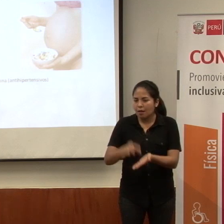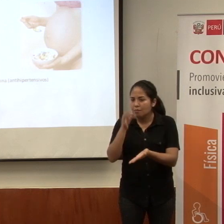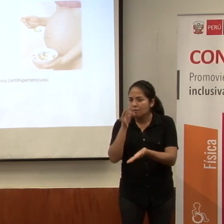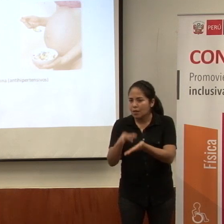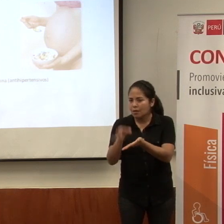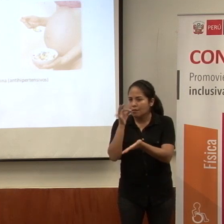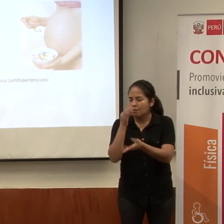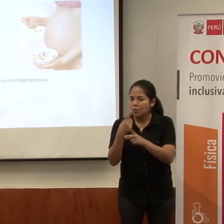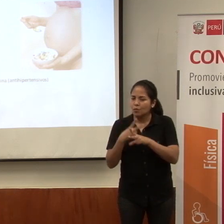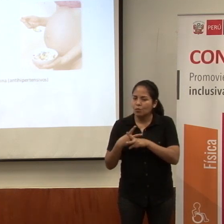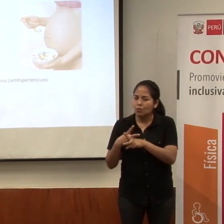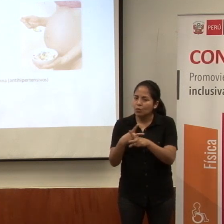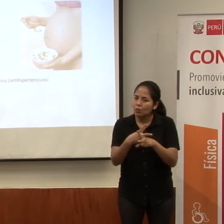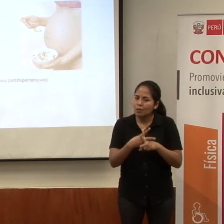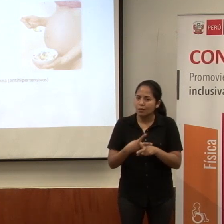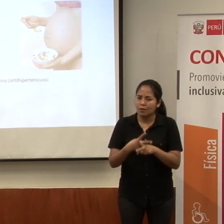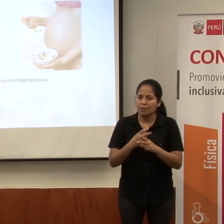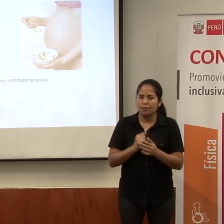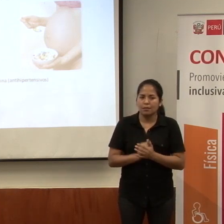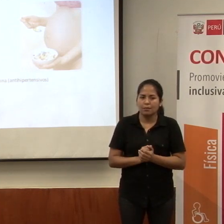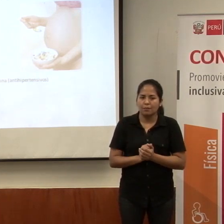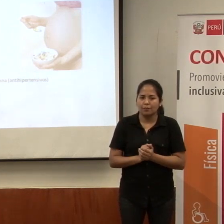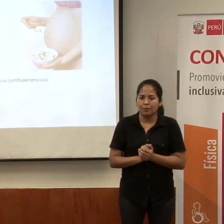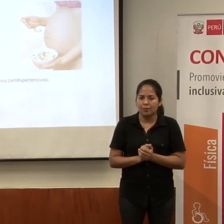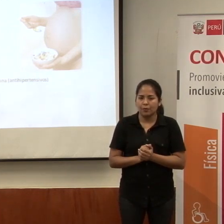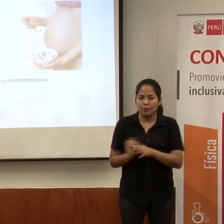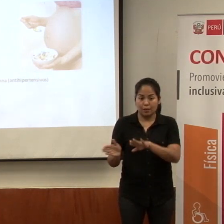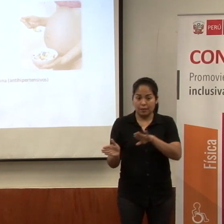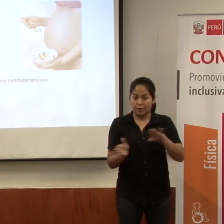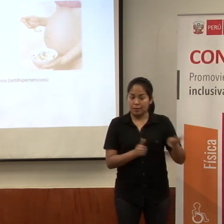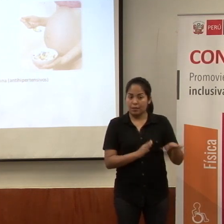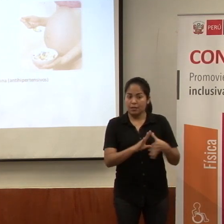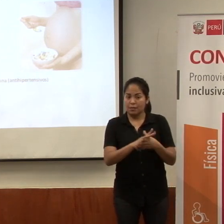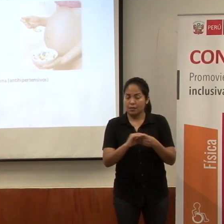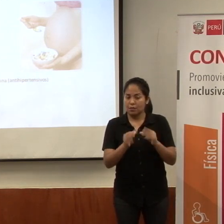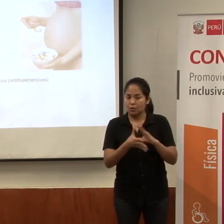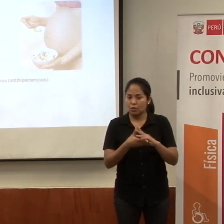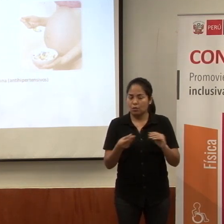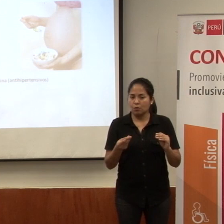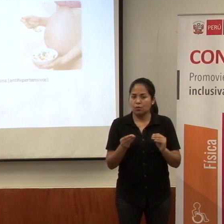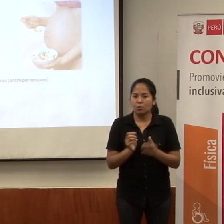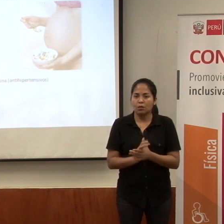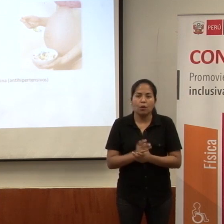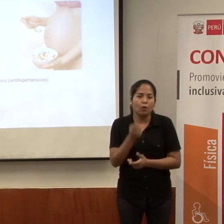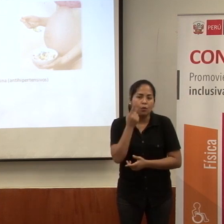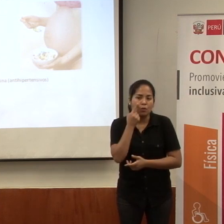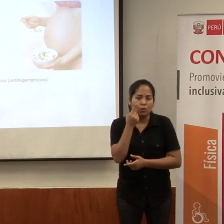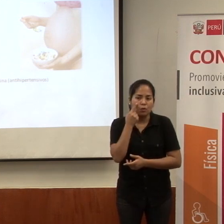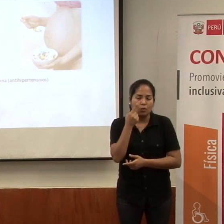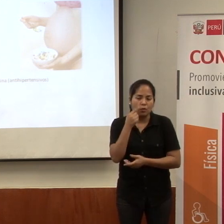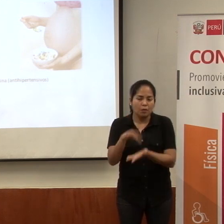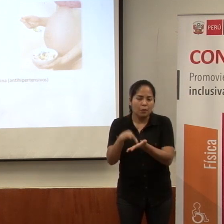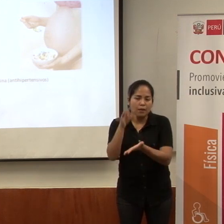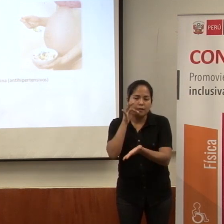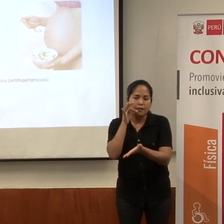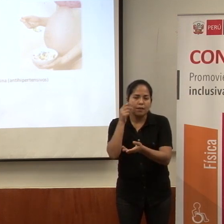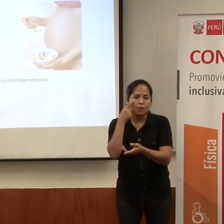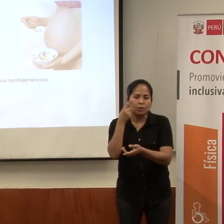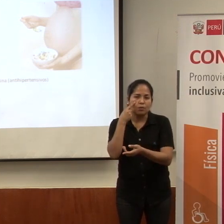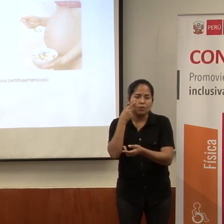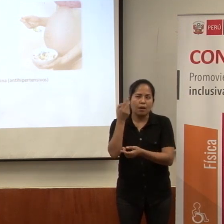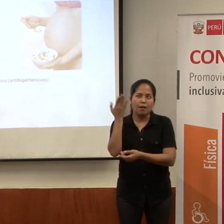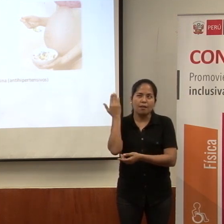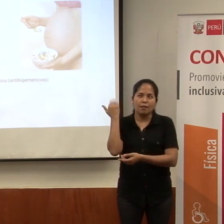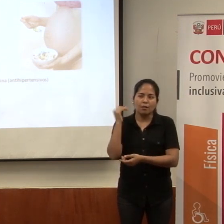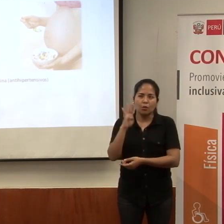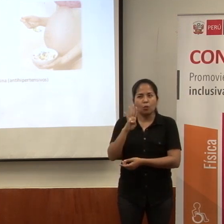fármacos. Quiero referirme a un caso histórico, que es el caso de un fármaco que se usaba